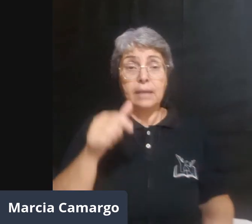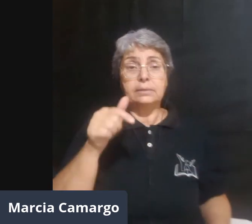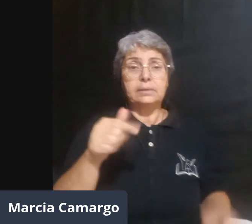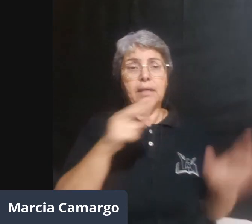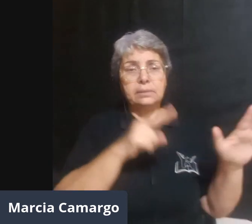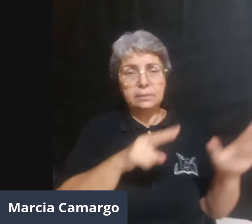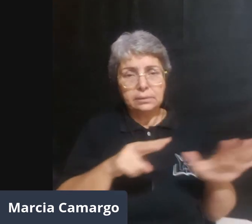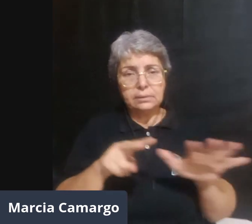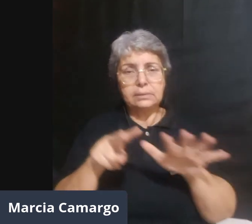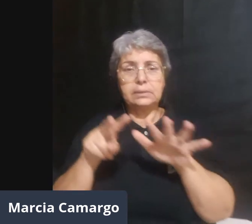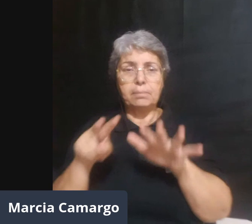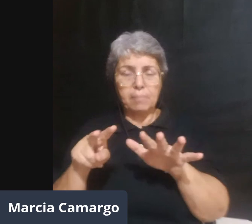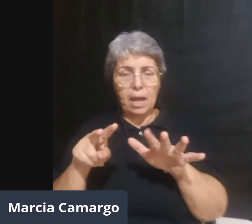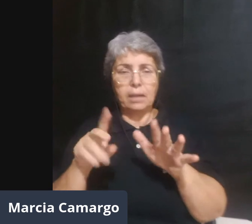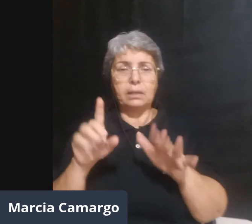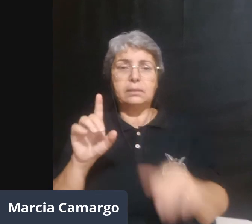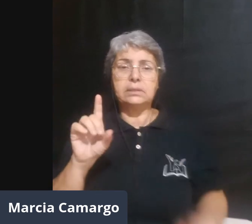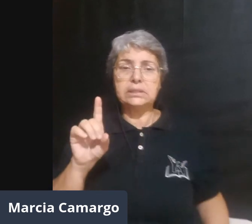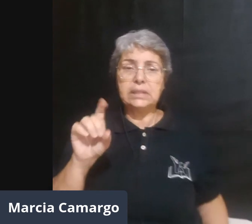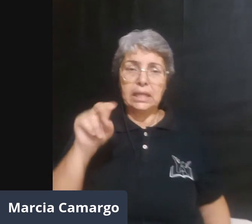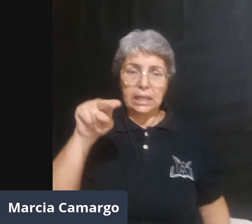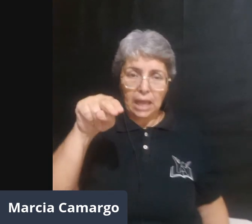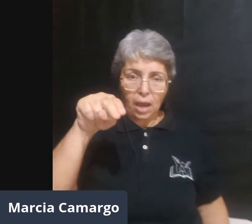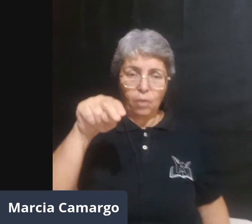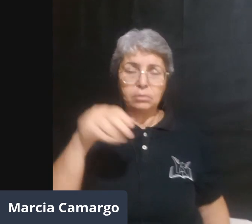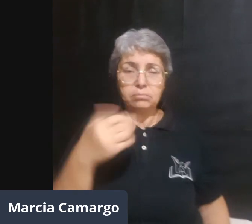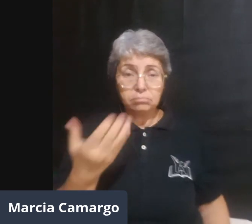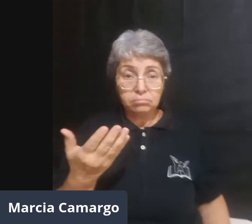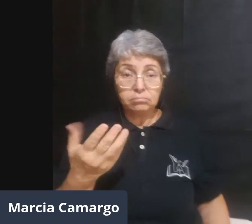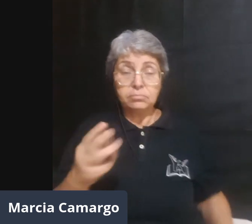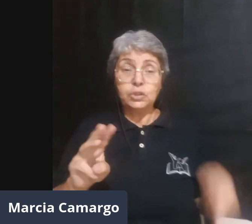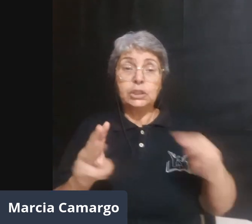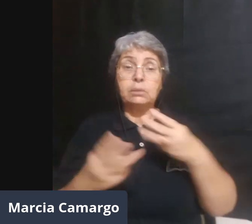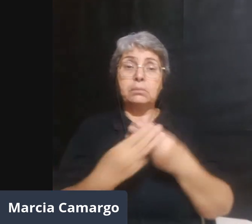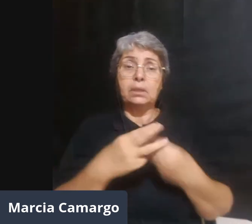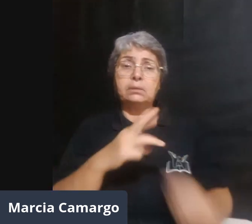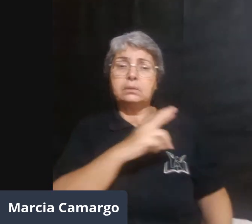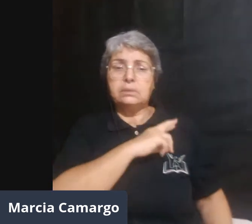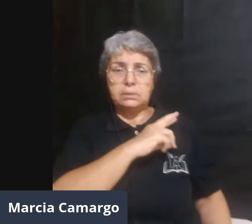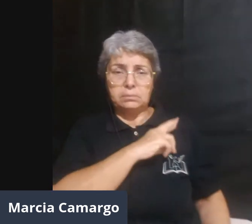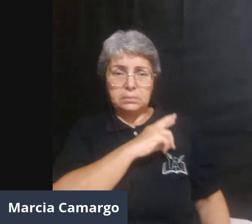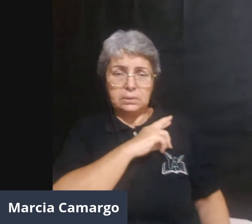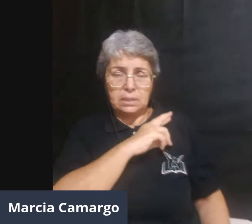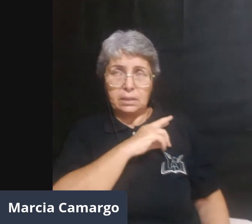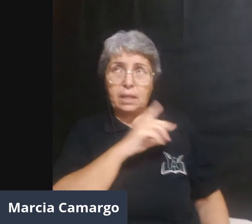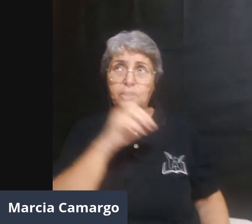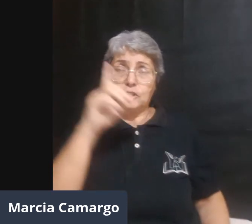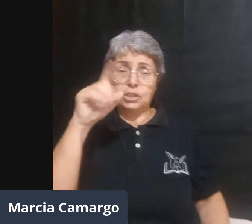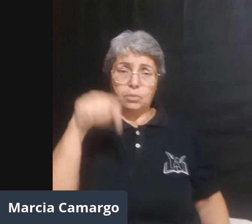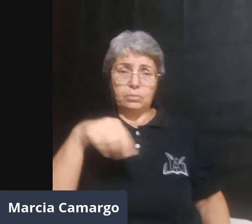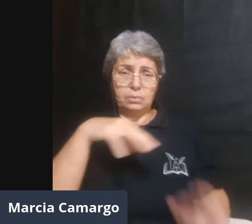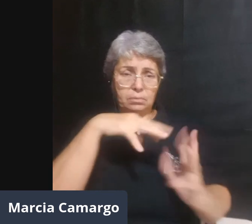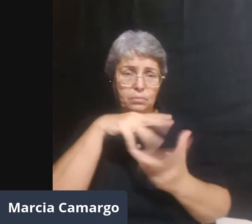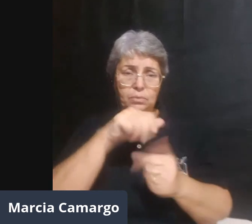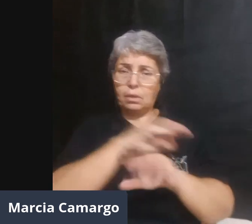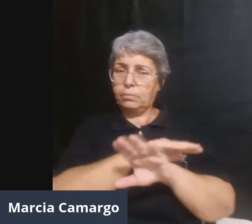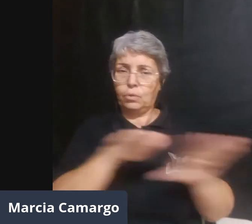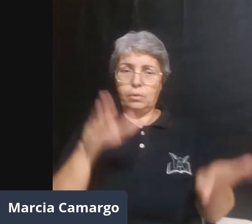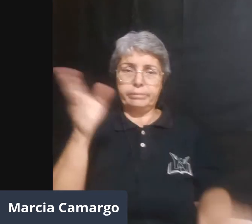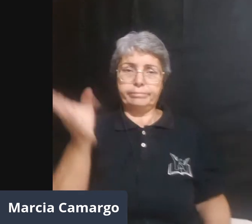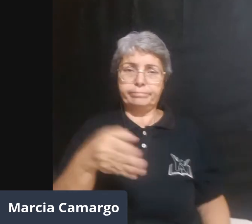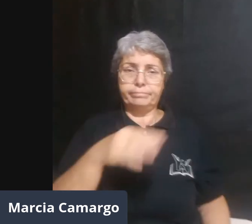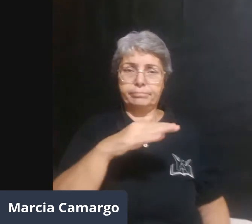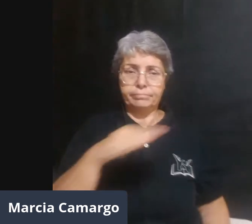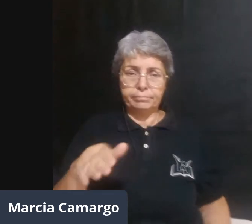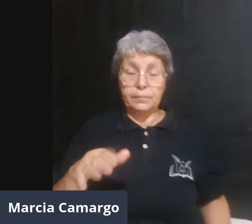não seriam mais os representantes de Deus na terra. Porém, o convite individual para a aceitação do Evangelho ainda estava de